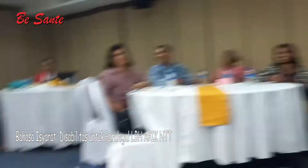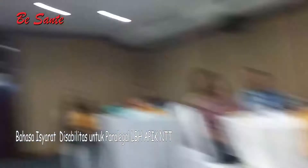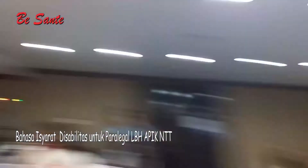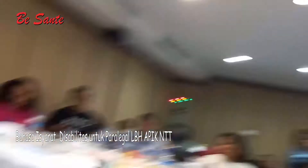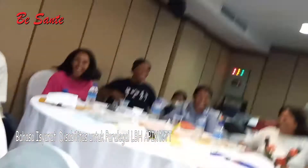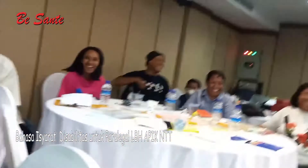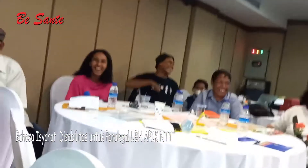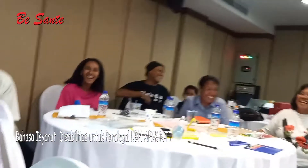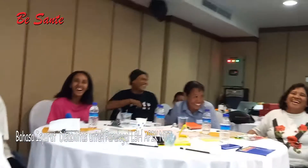Kamis.